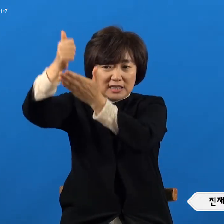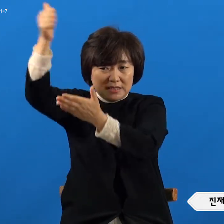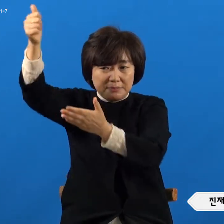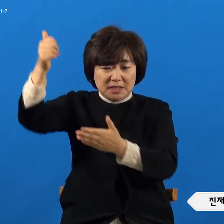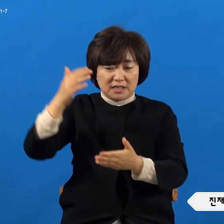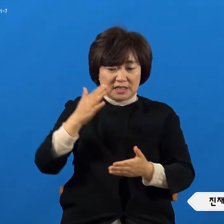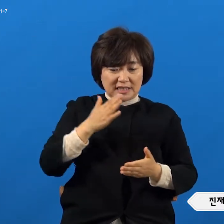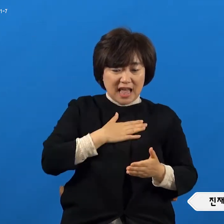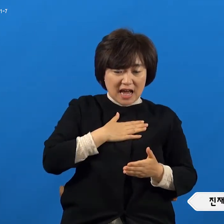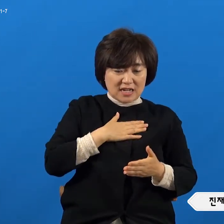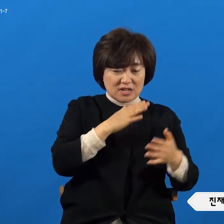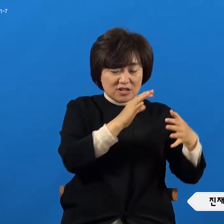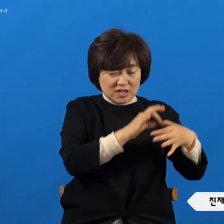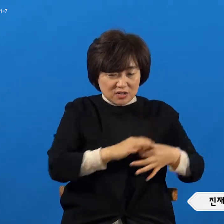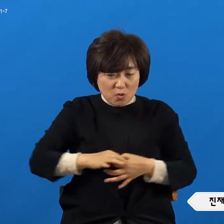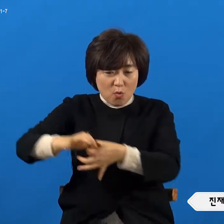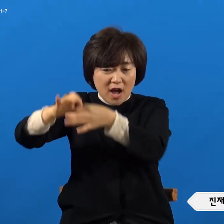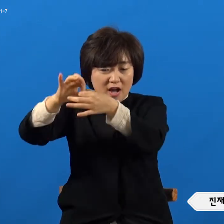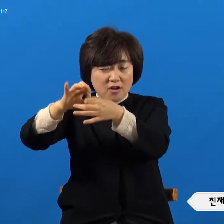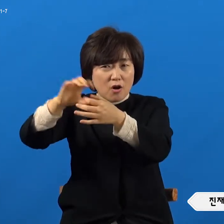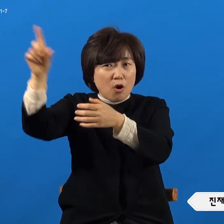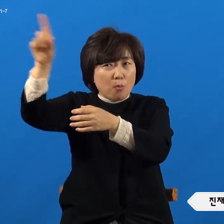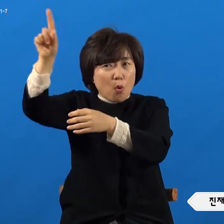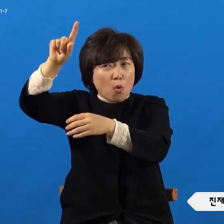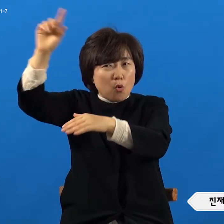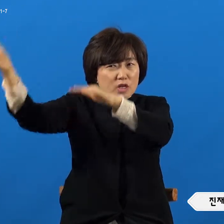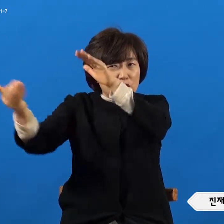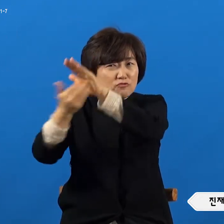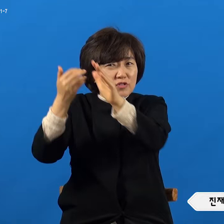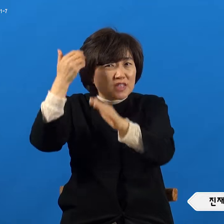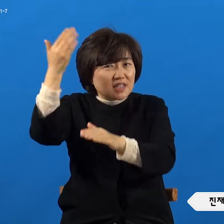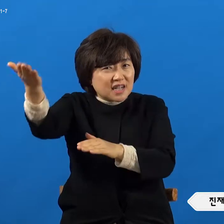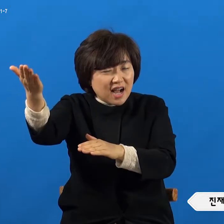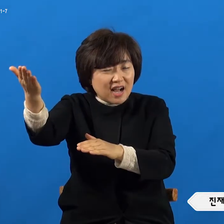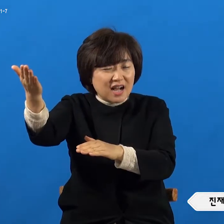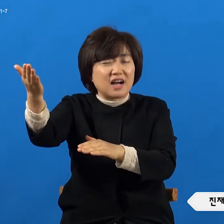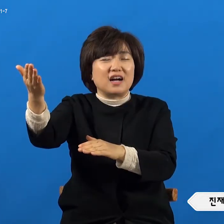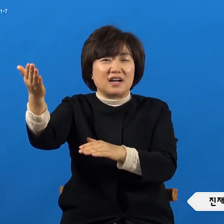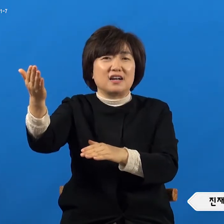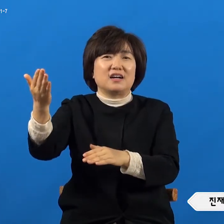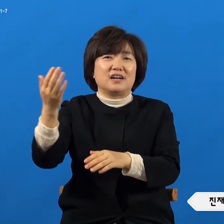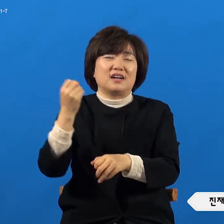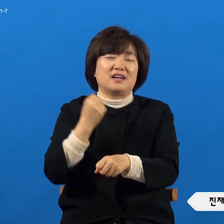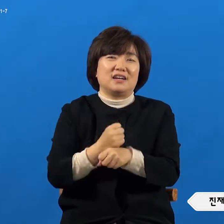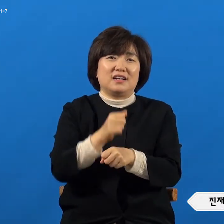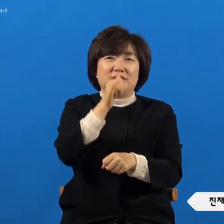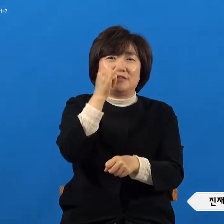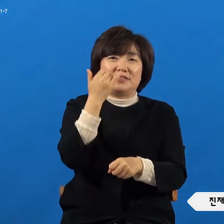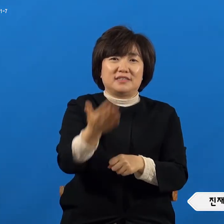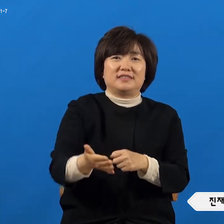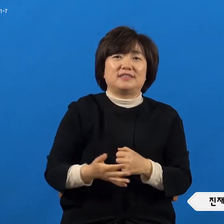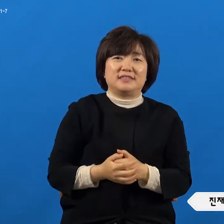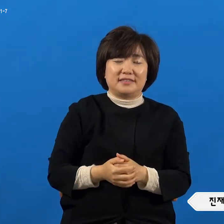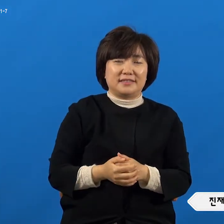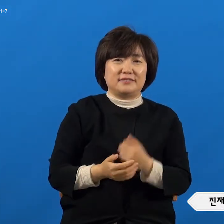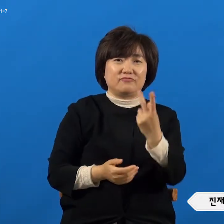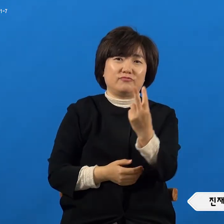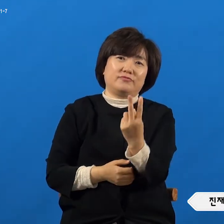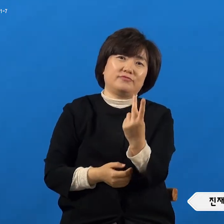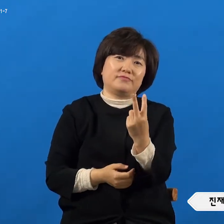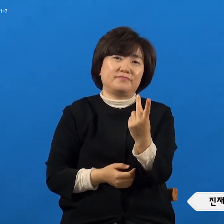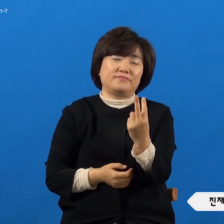나를 통해서 무엇을 하실 것인가? 라는 질문을 던지고 있는지.